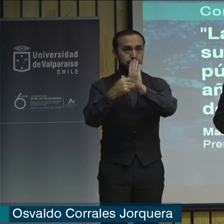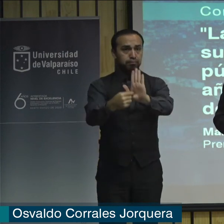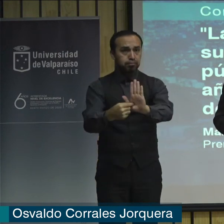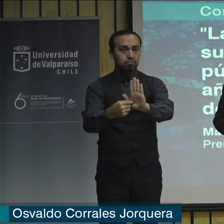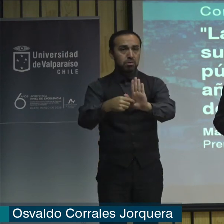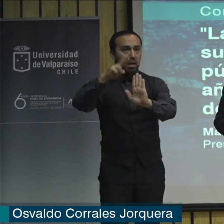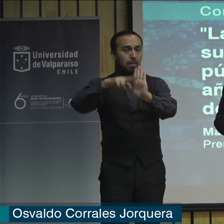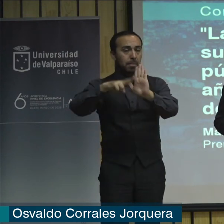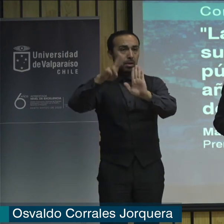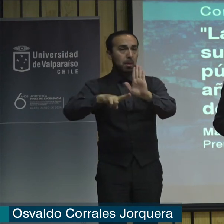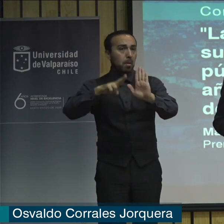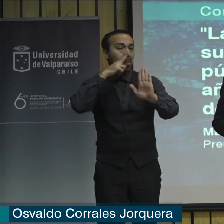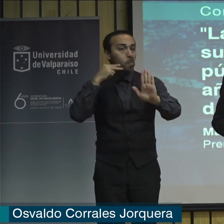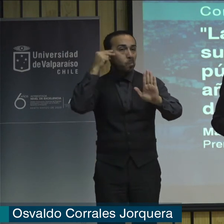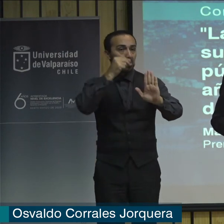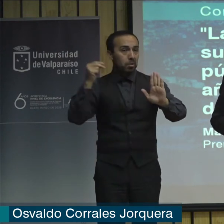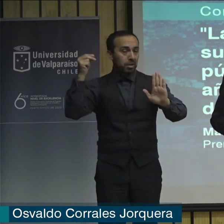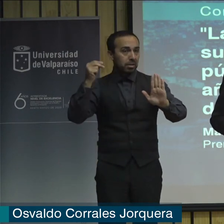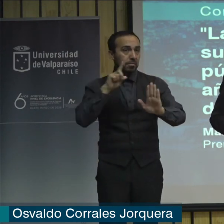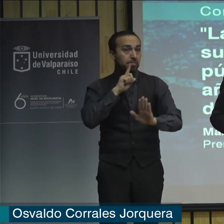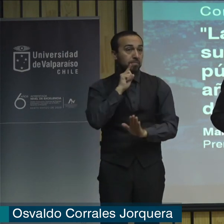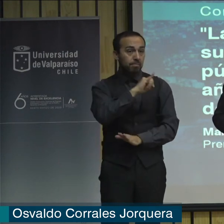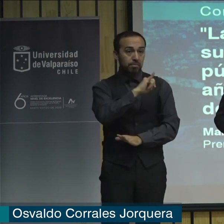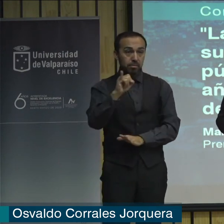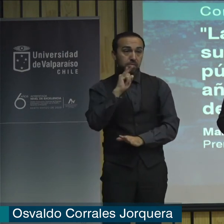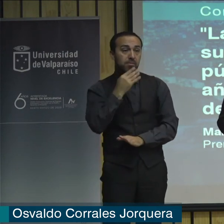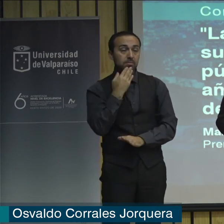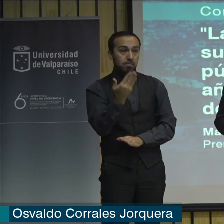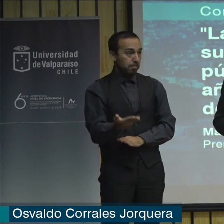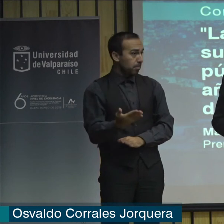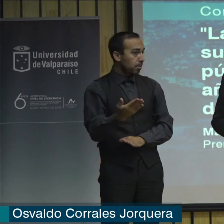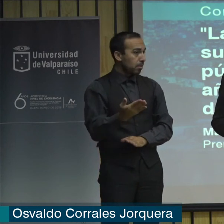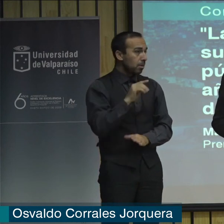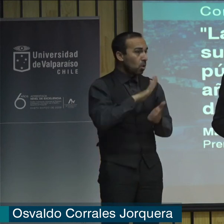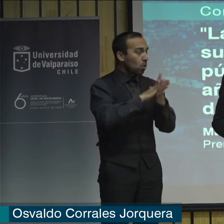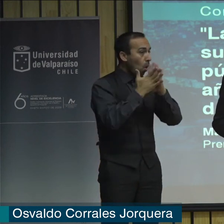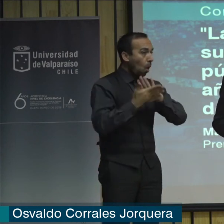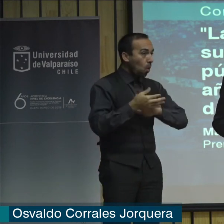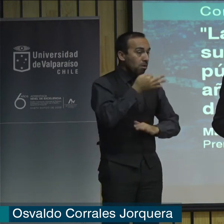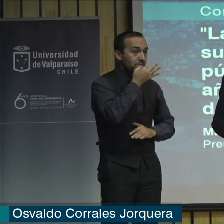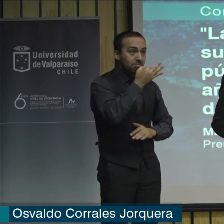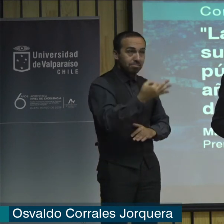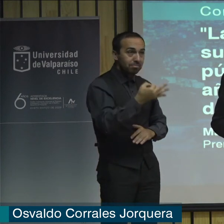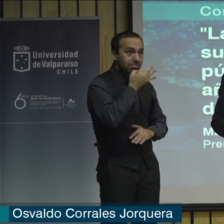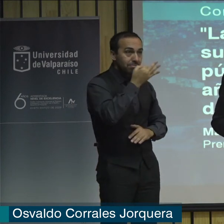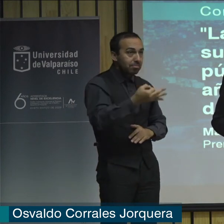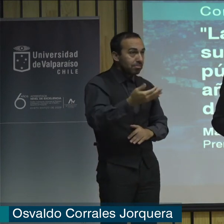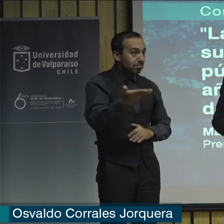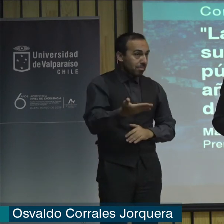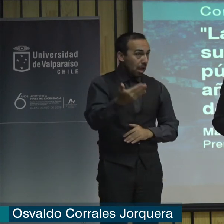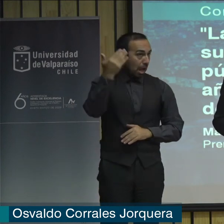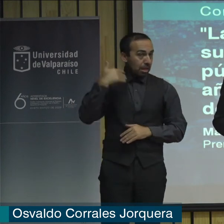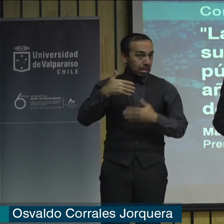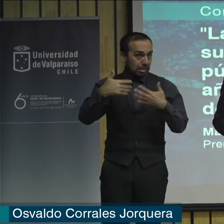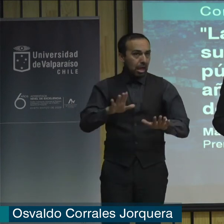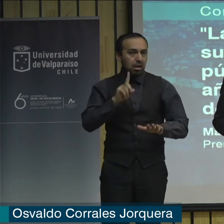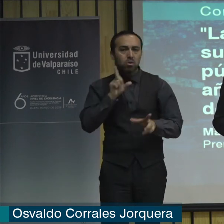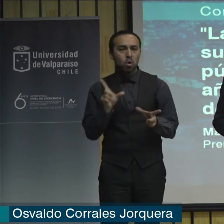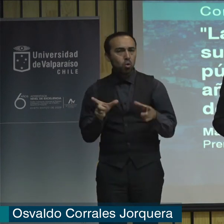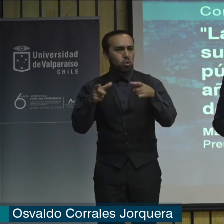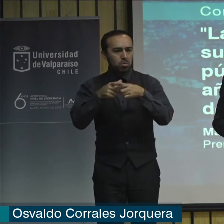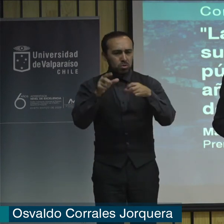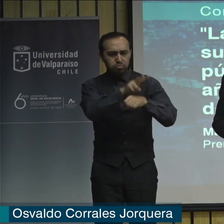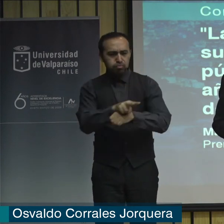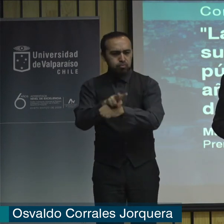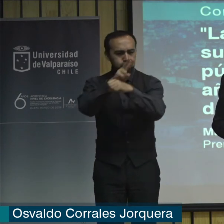mata Asimismo en ese contexto y cómo ha sido dado a conocer recientemente hemos creado una comisión para hacer